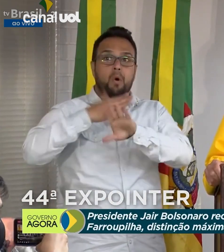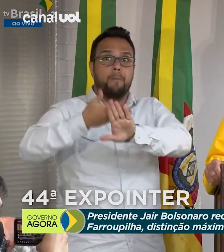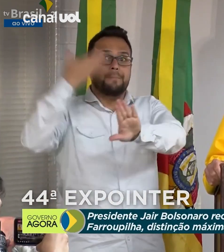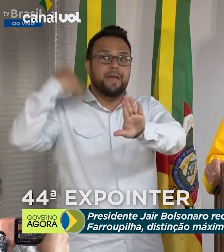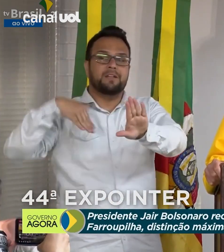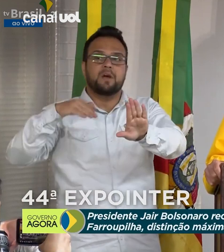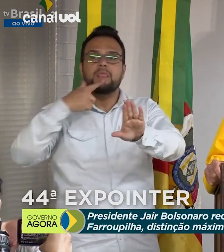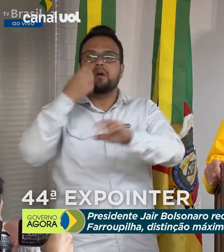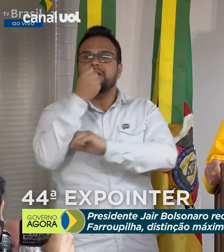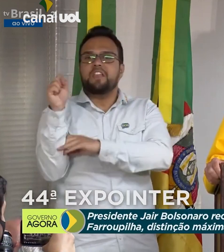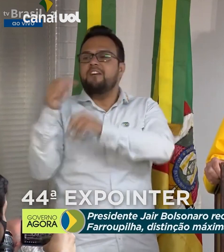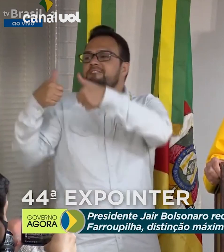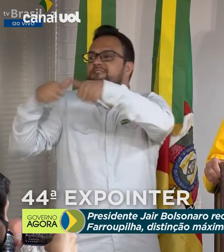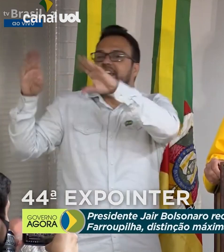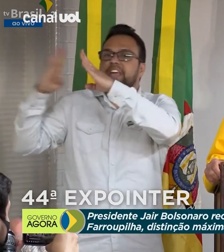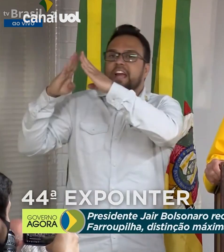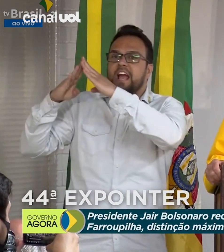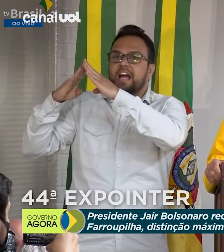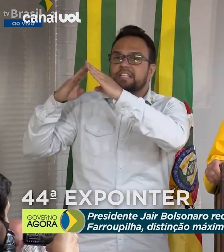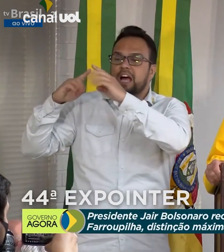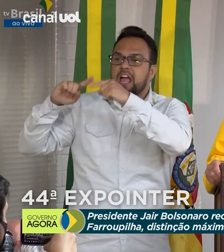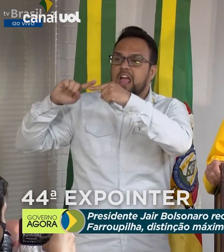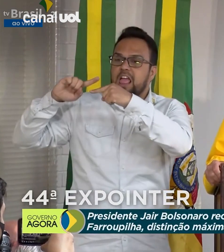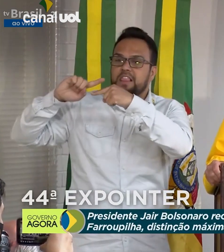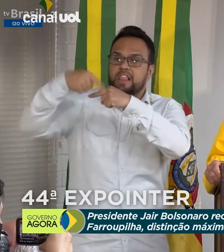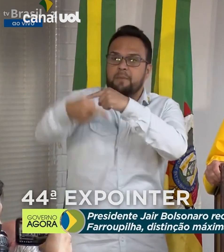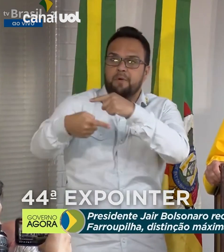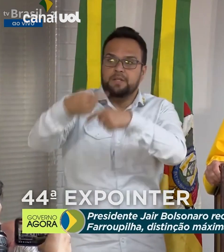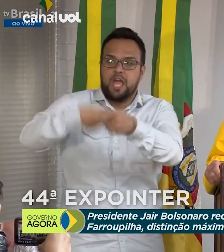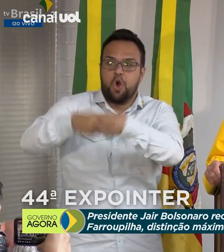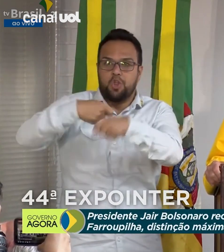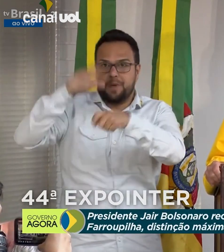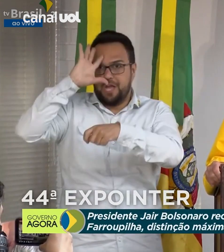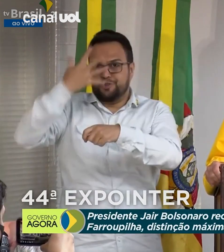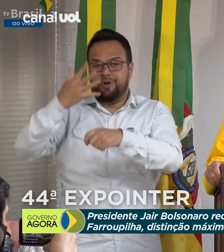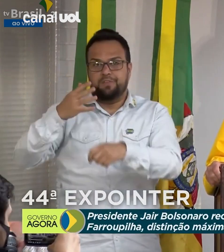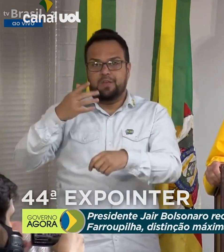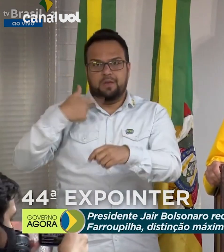o fique em casa, a economia a gente vê depois.